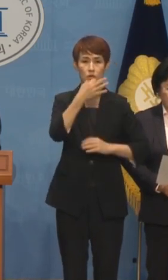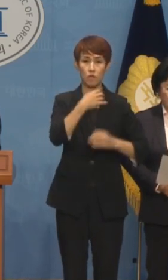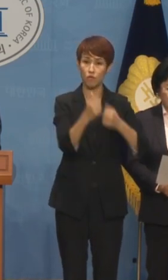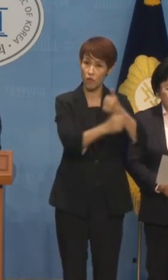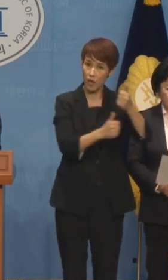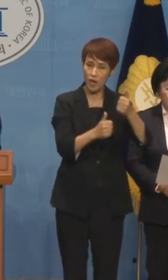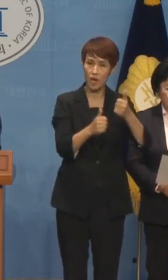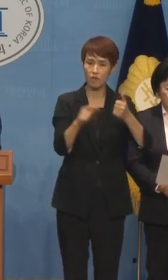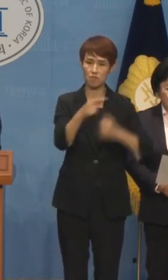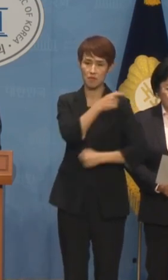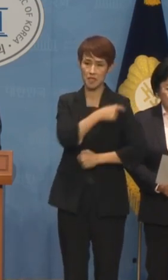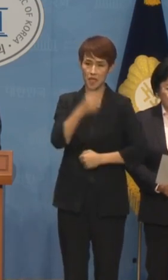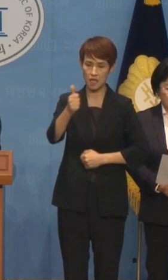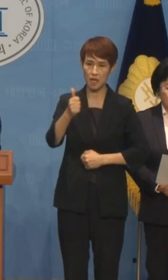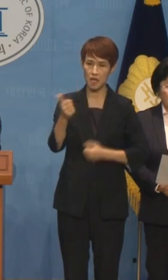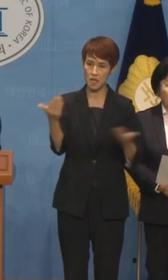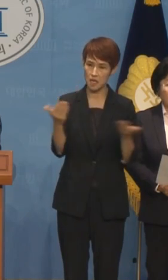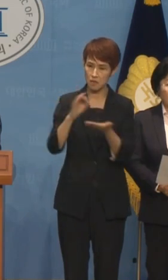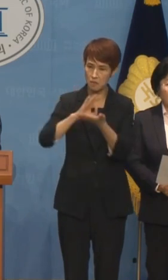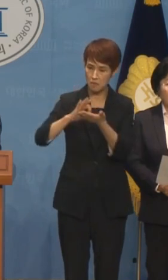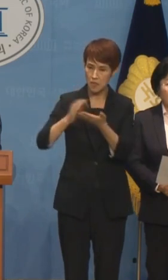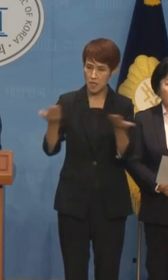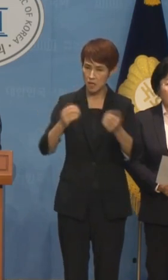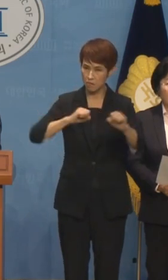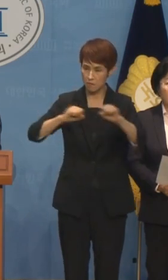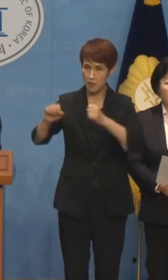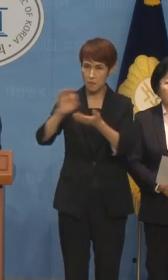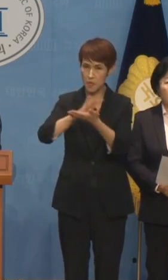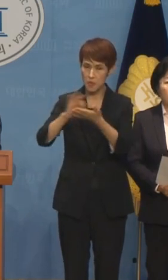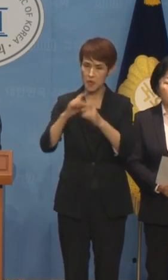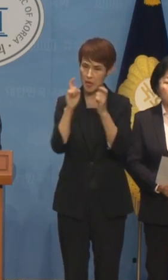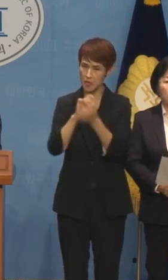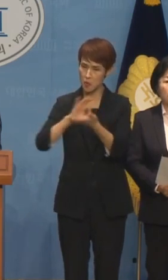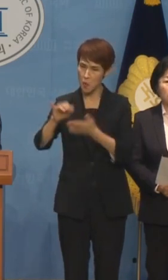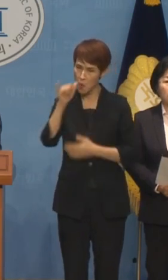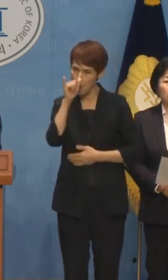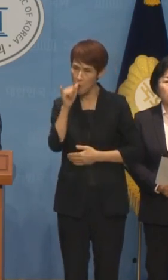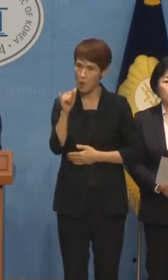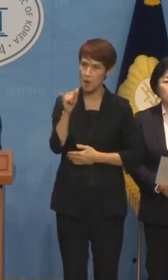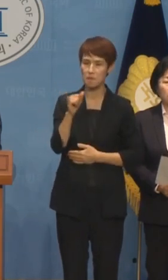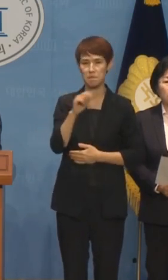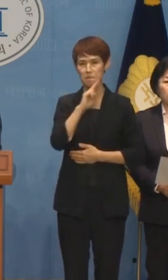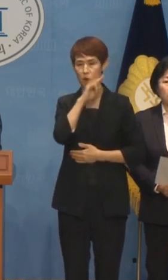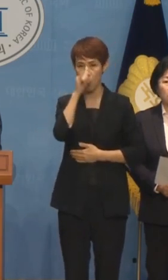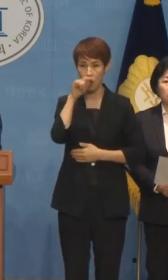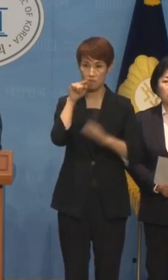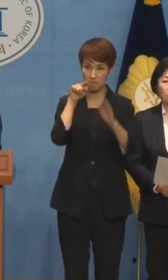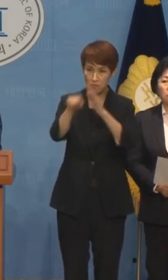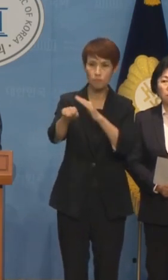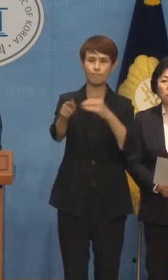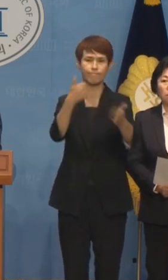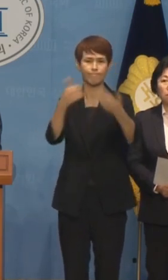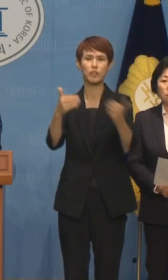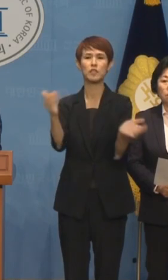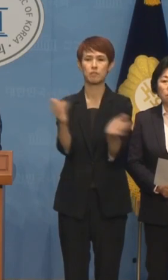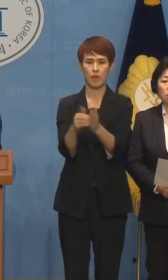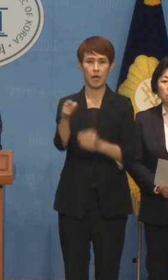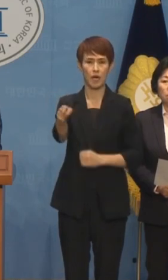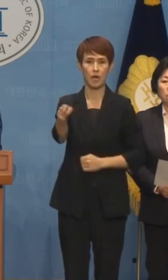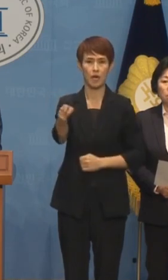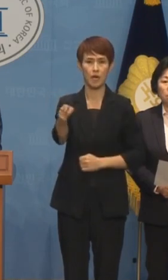이사장의 업무 추진비 사적 이용 혐의에 대해 수사 의뢰를 하자 공영방송 이사장실에 대한